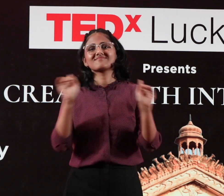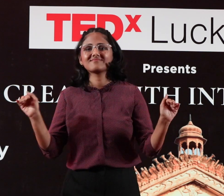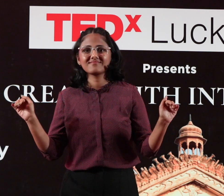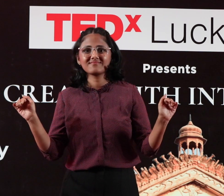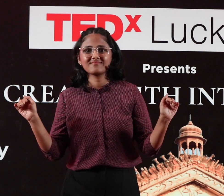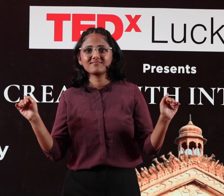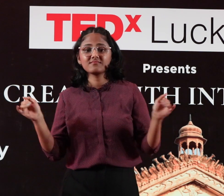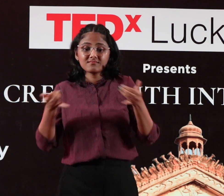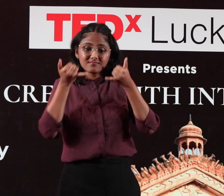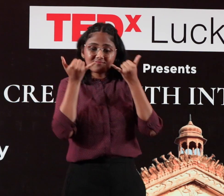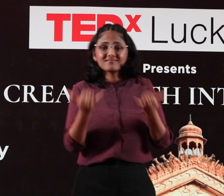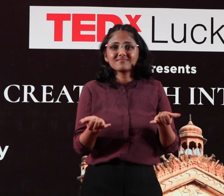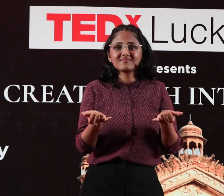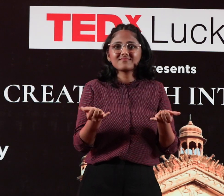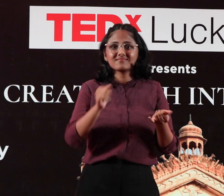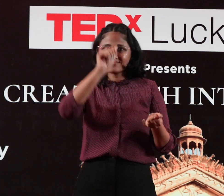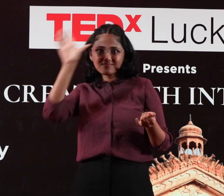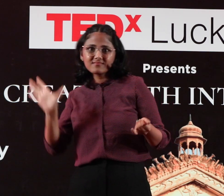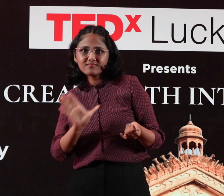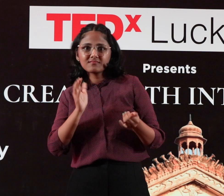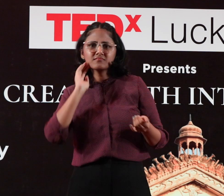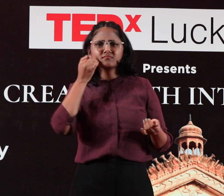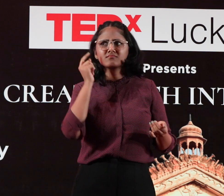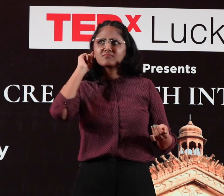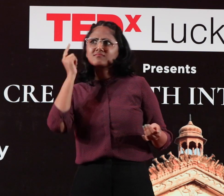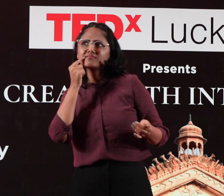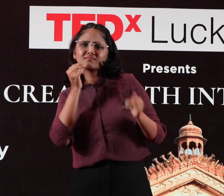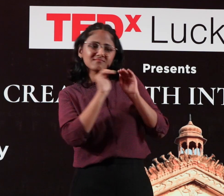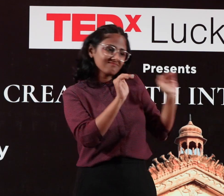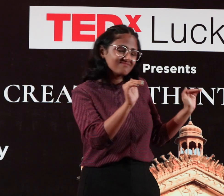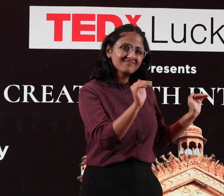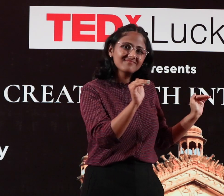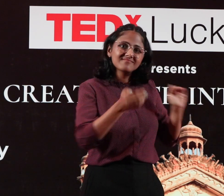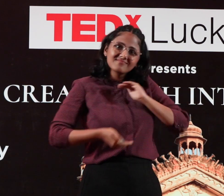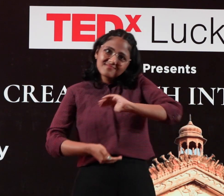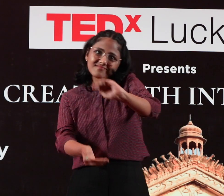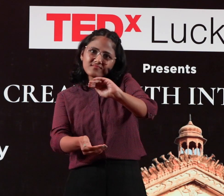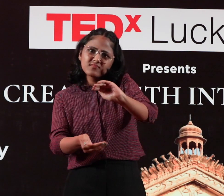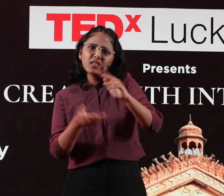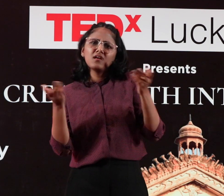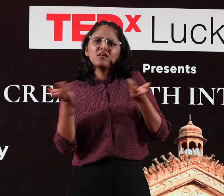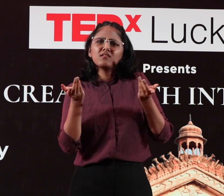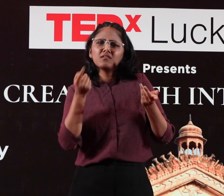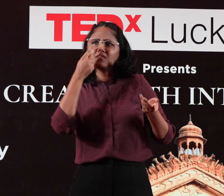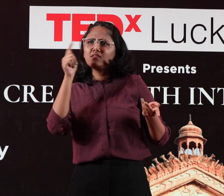जब हमारे देश में वो बच्चे पैदा हो रहे हैं, सबसे पहले माँ बाप को क्या लगता है, ये क्या हो गया मेरे